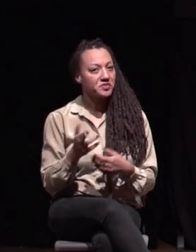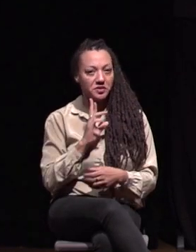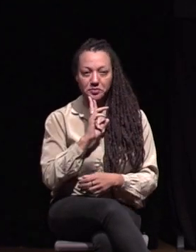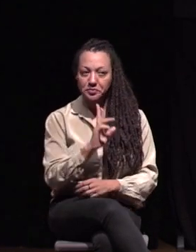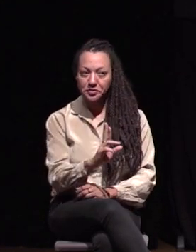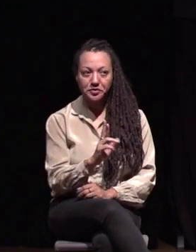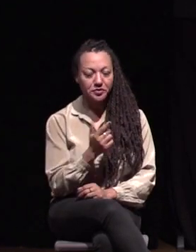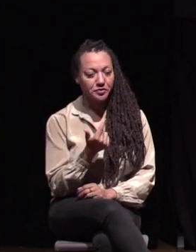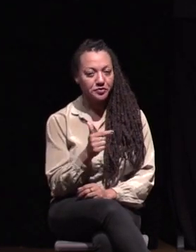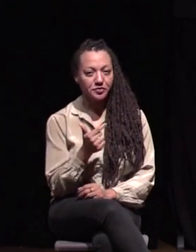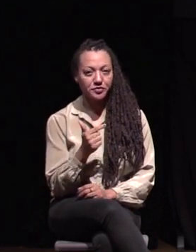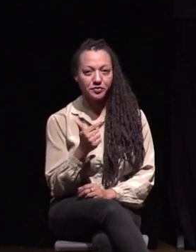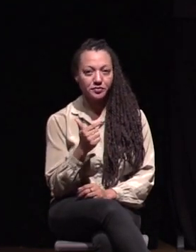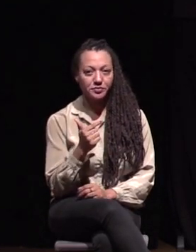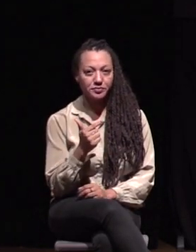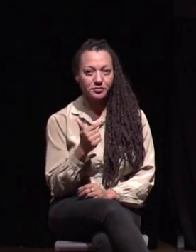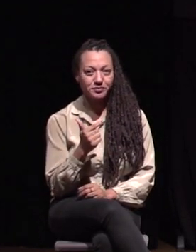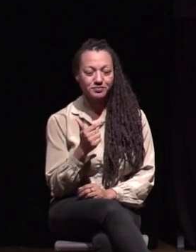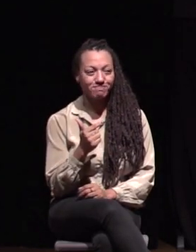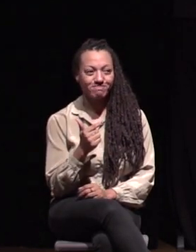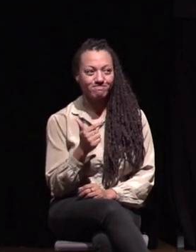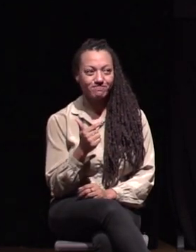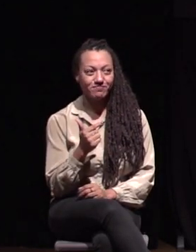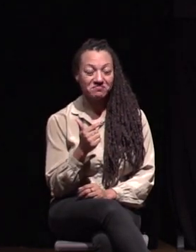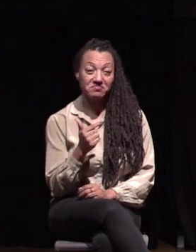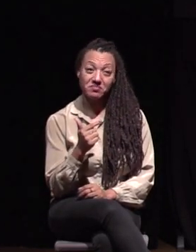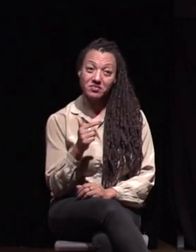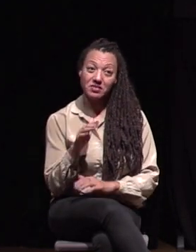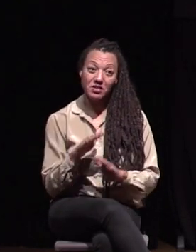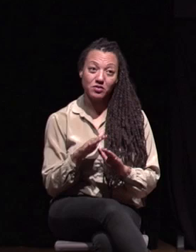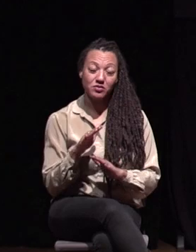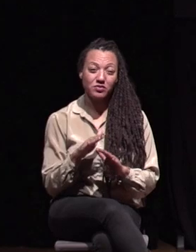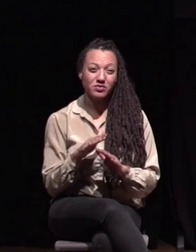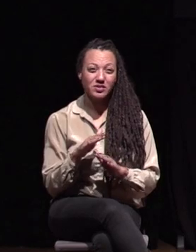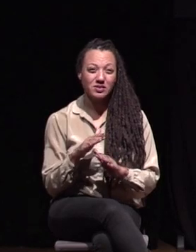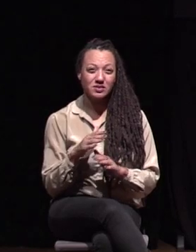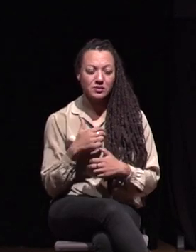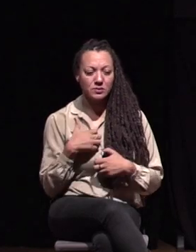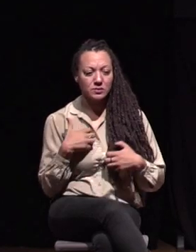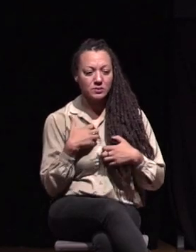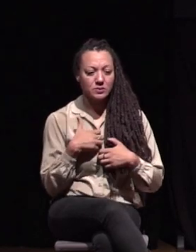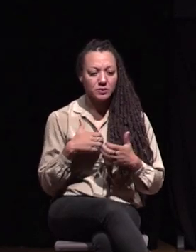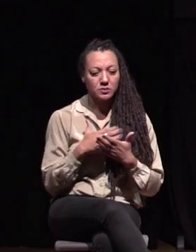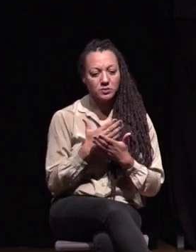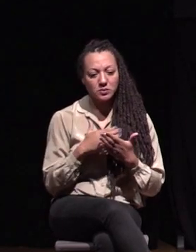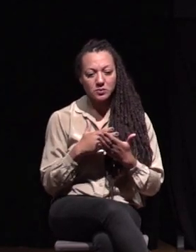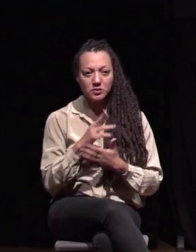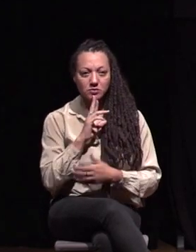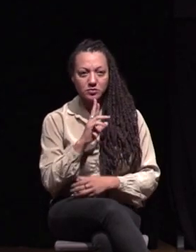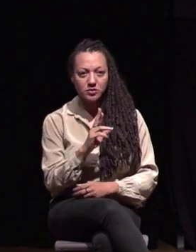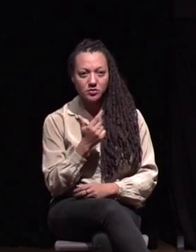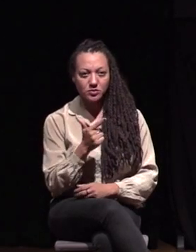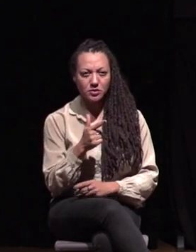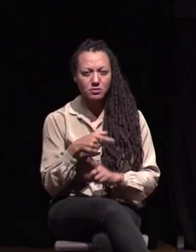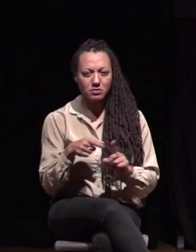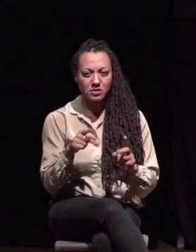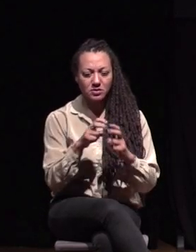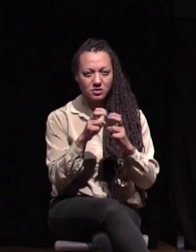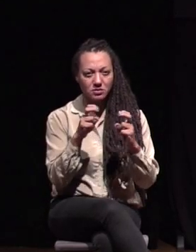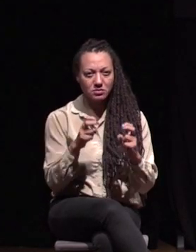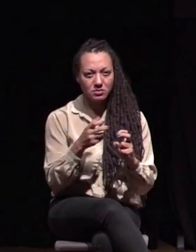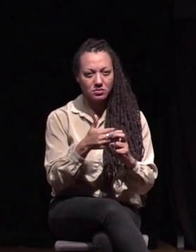resposta a essa sua indagação, talvez, as suas inquietudes. Mas se nós olharmos